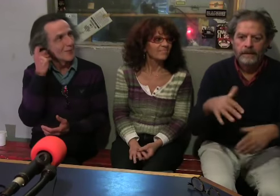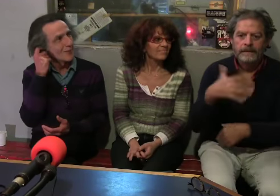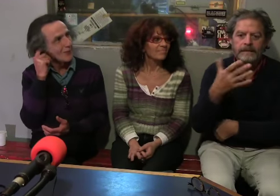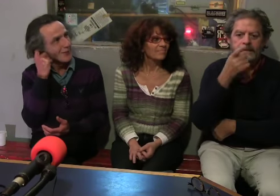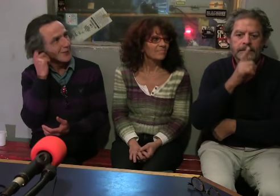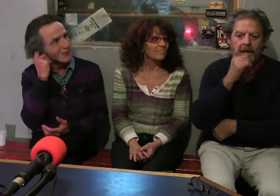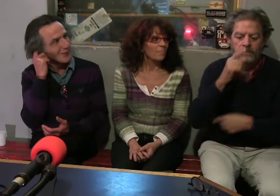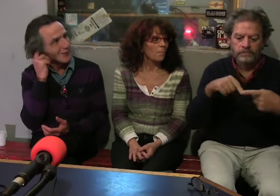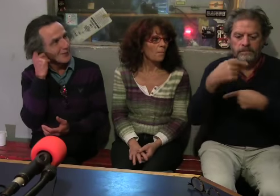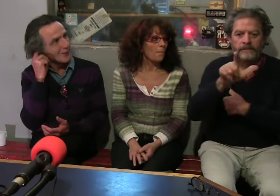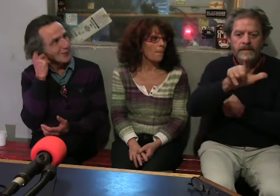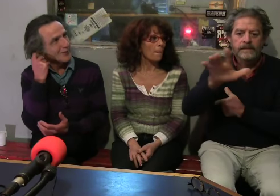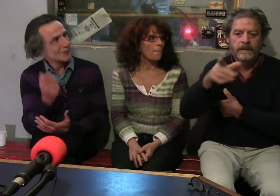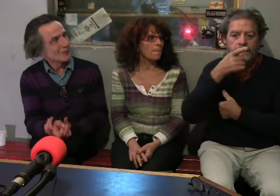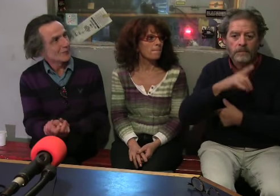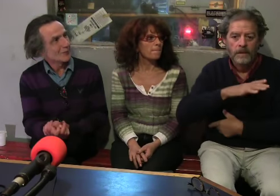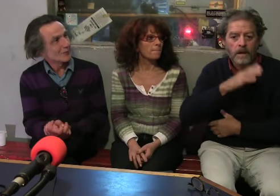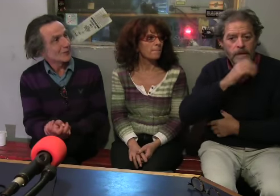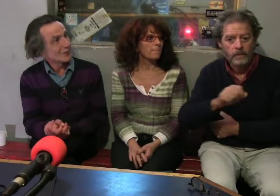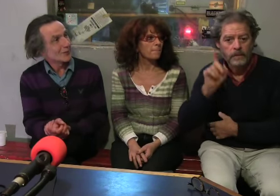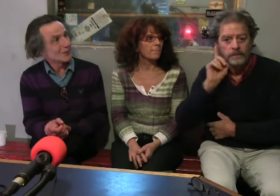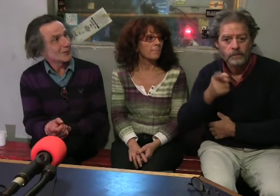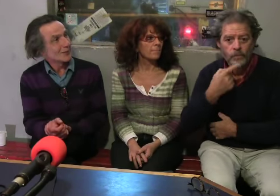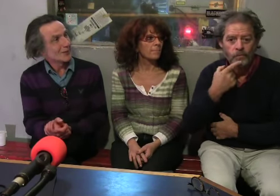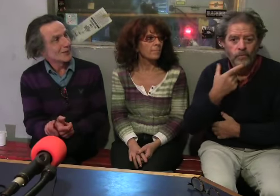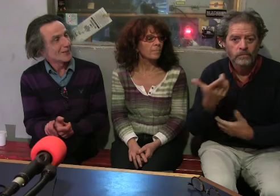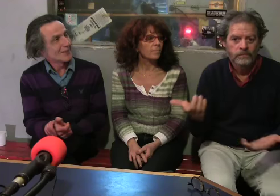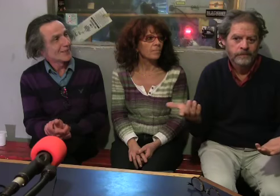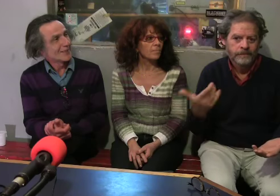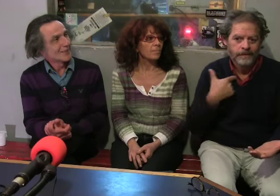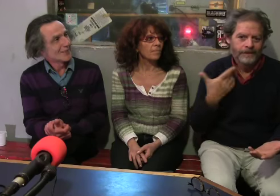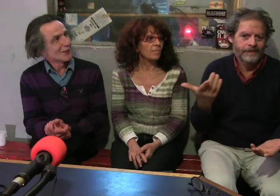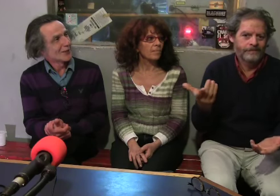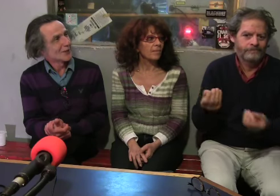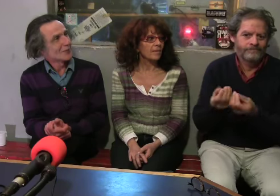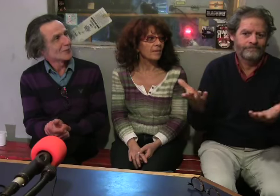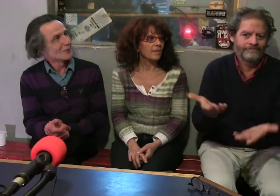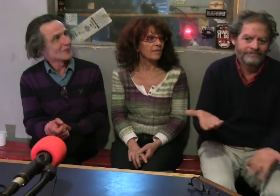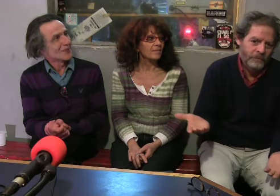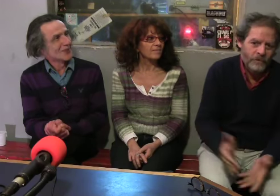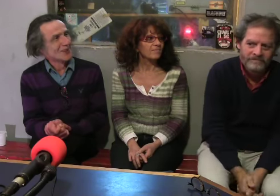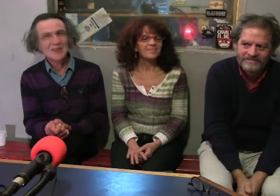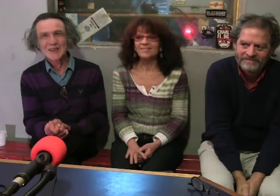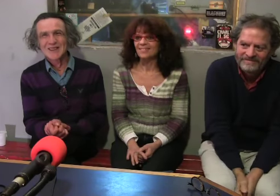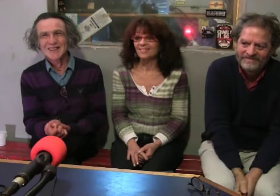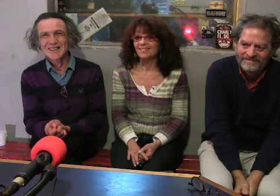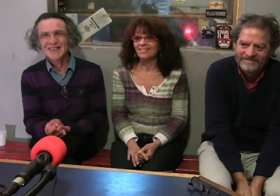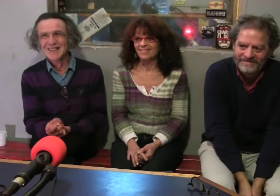15, le 25 décembre, il y aura un Père Noël sourd qui sera à Toulouse. Ne dites rien aux enfants. Hein. Mais il sera